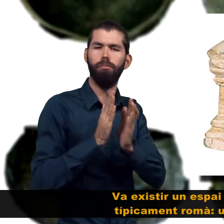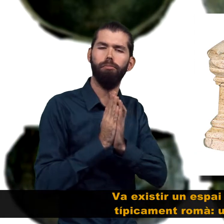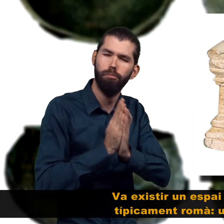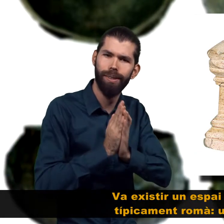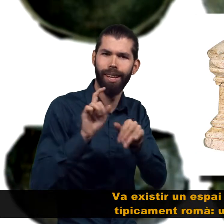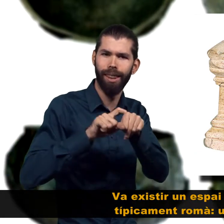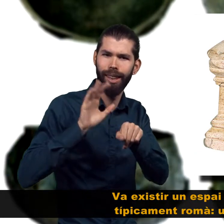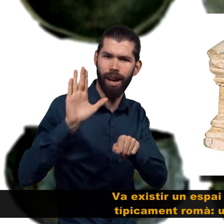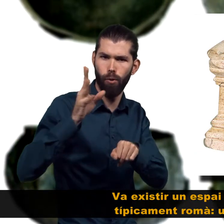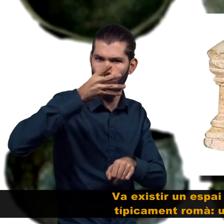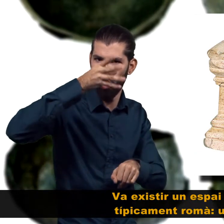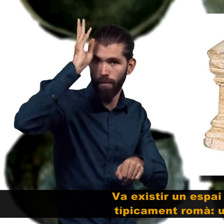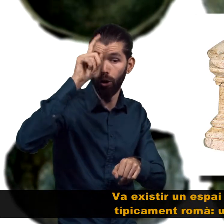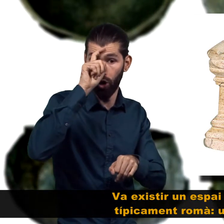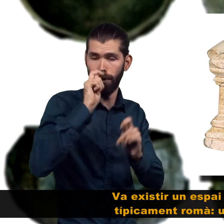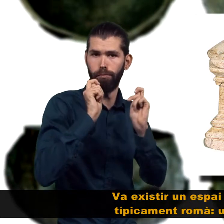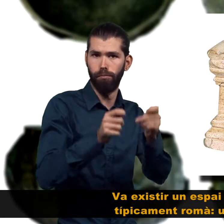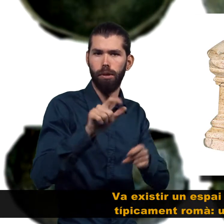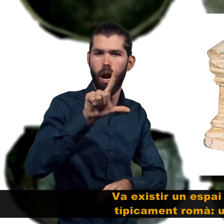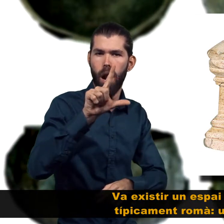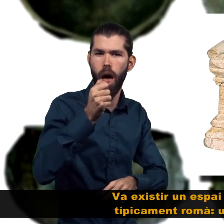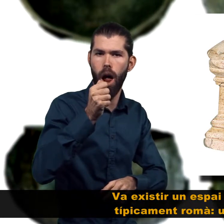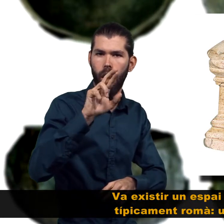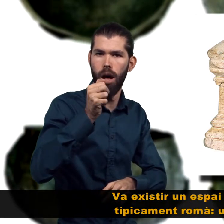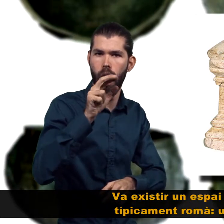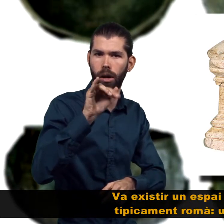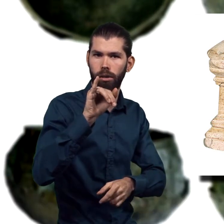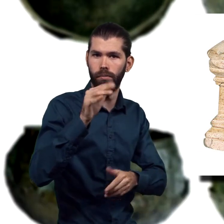un espai de culte típicament romà, un larari.